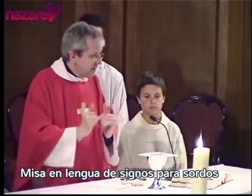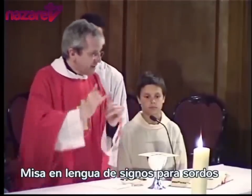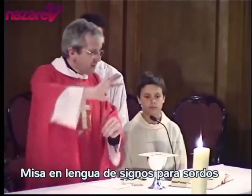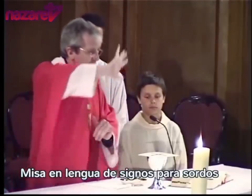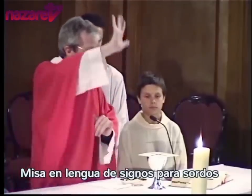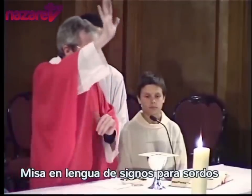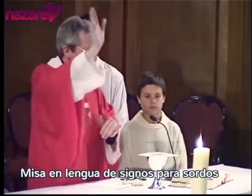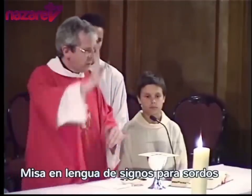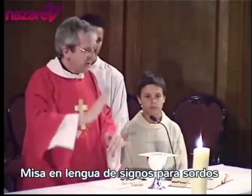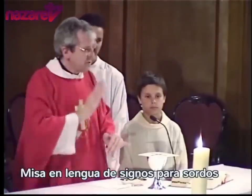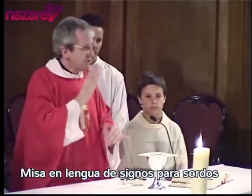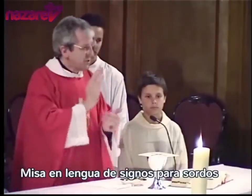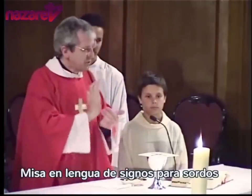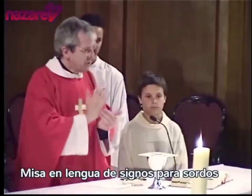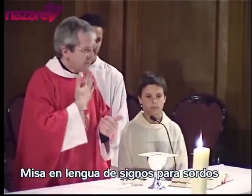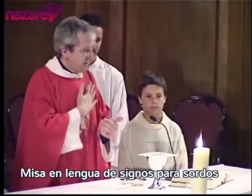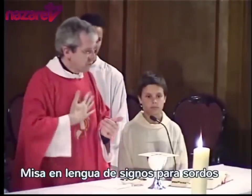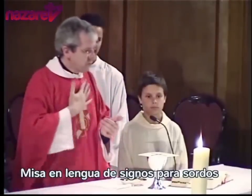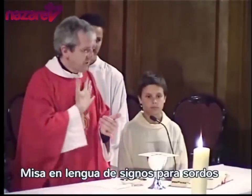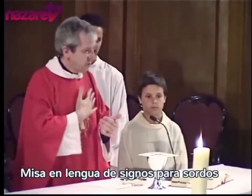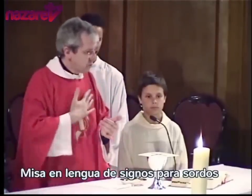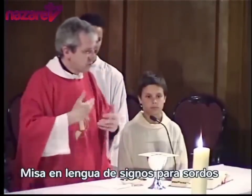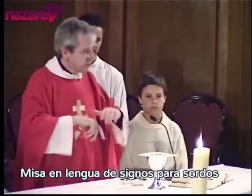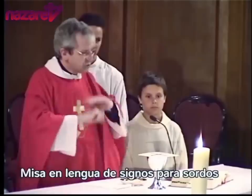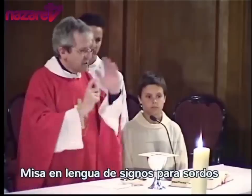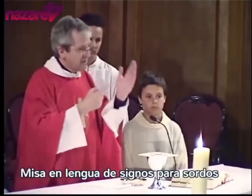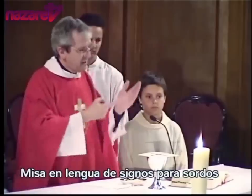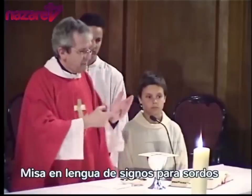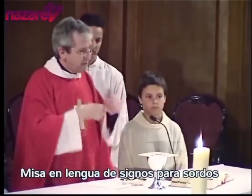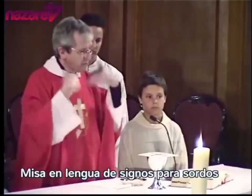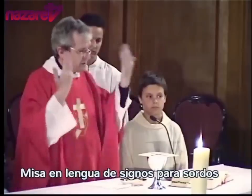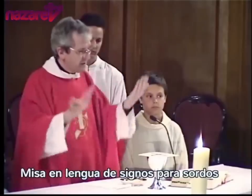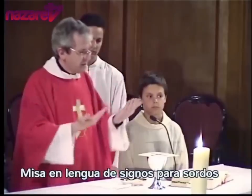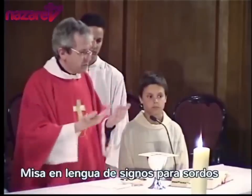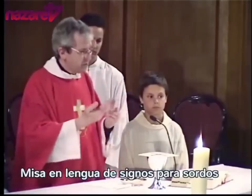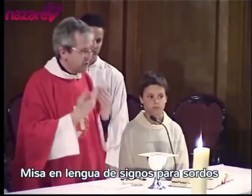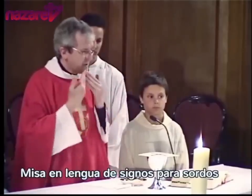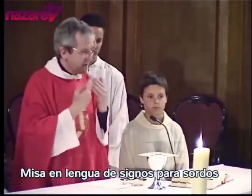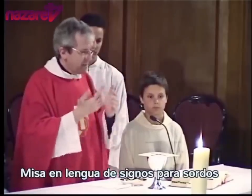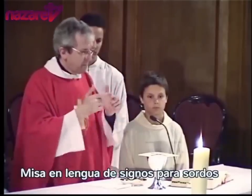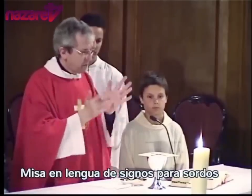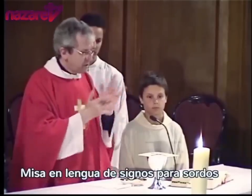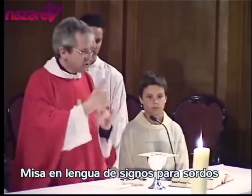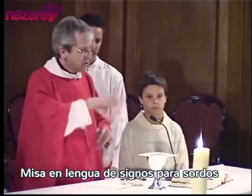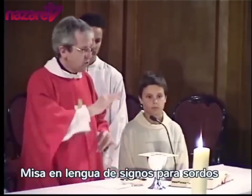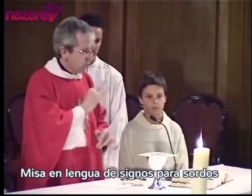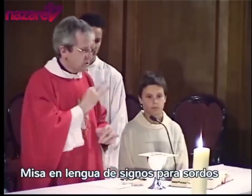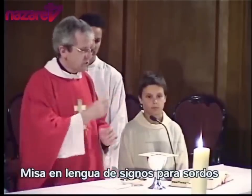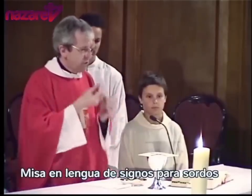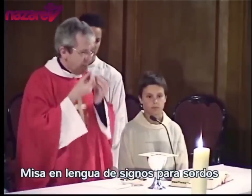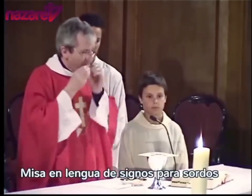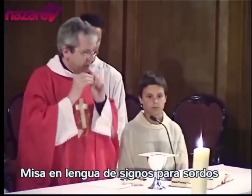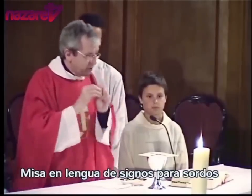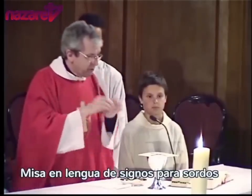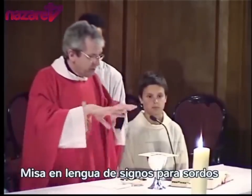amistad, recíbelos en tu reino, donde esperamos gozar todos juntos de la plenitud eterna de tu gloria, por Cristo Señor